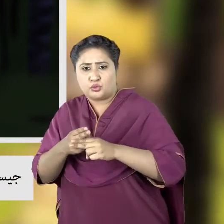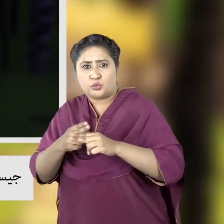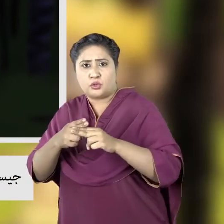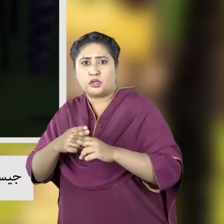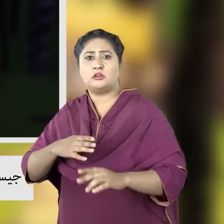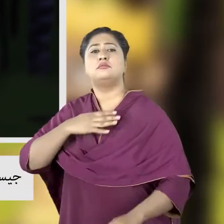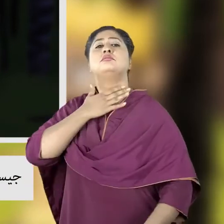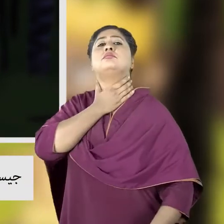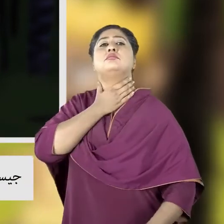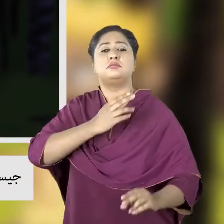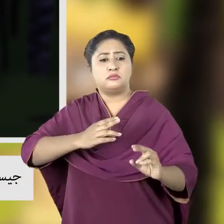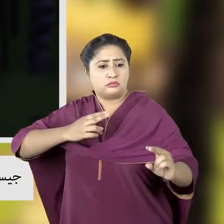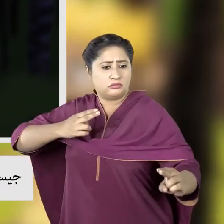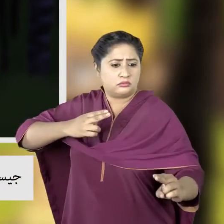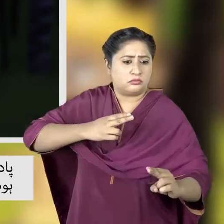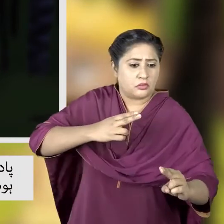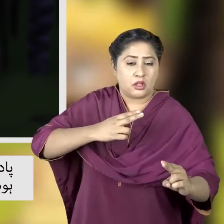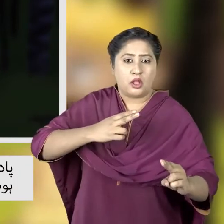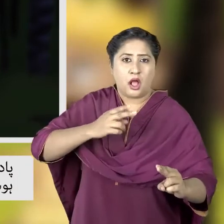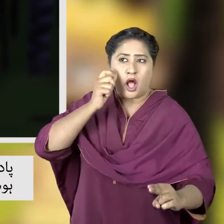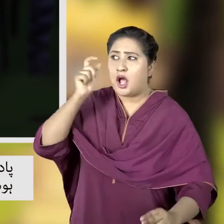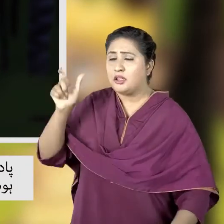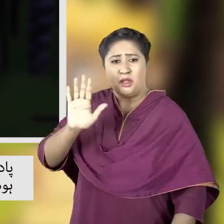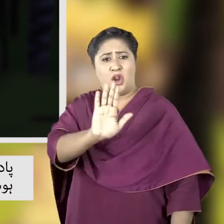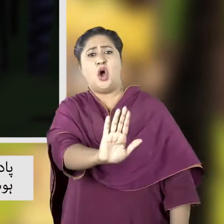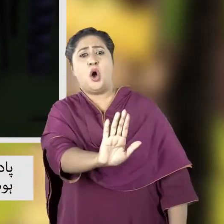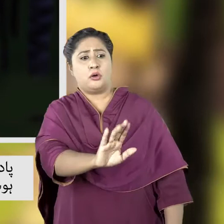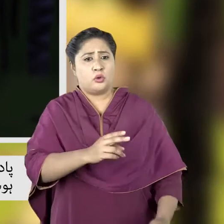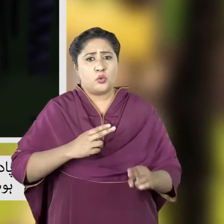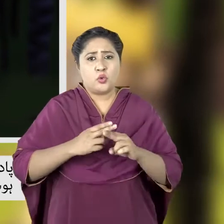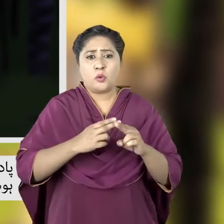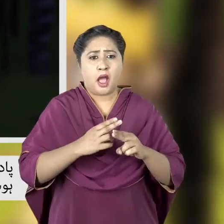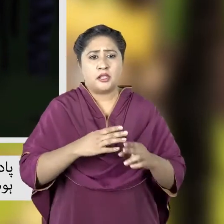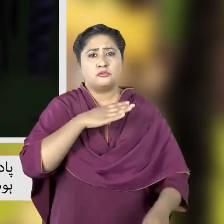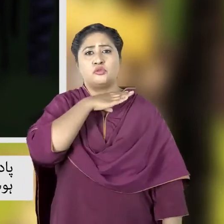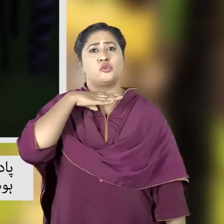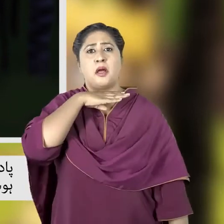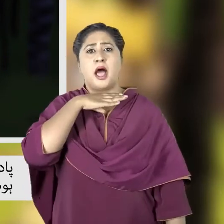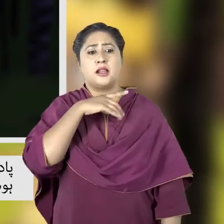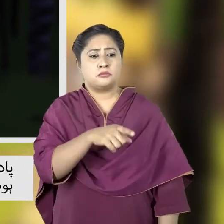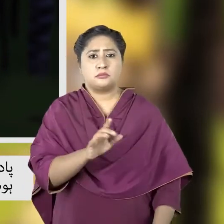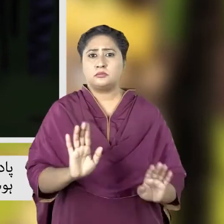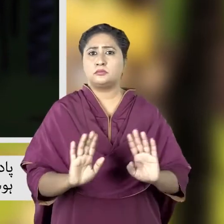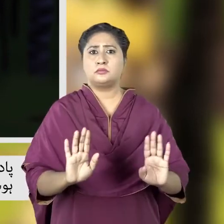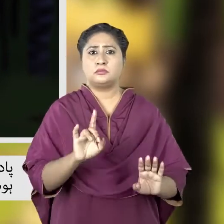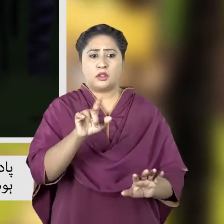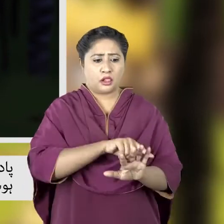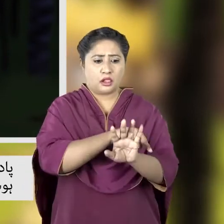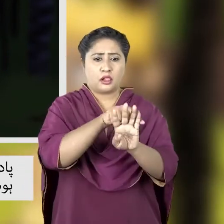بادشاہ کے گلے کو کٹنے لگے پادری نے کہا رکو اس آدمی کی قربانی نہیں ہو سکتی